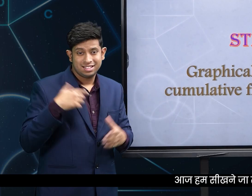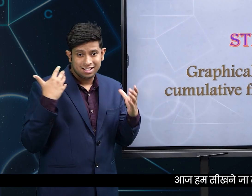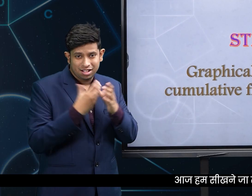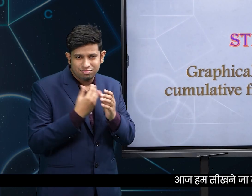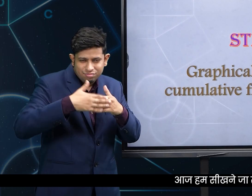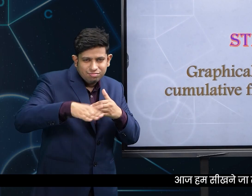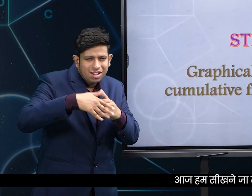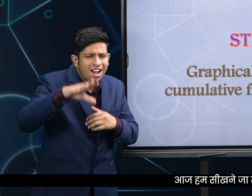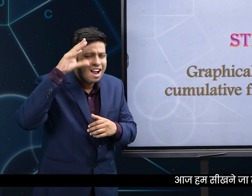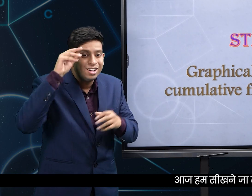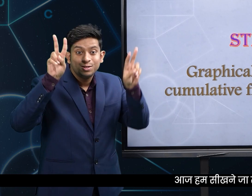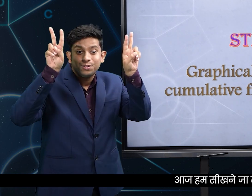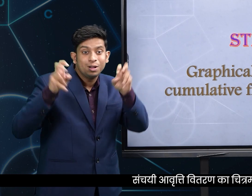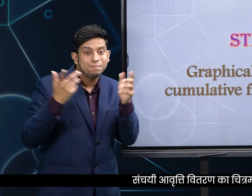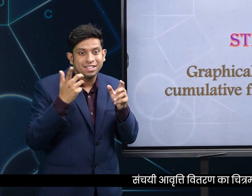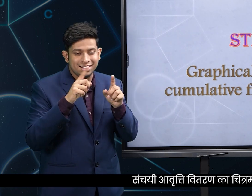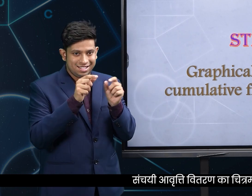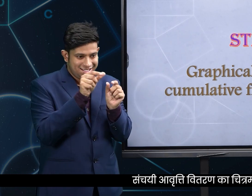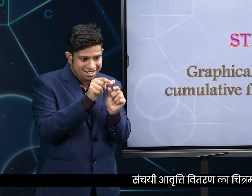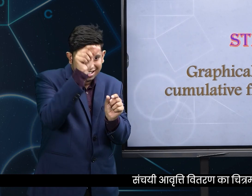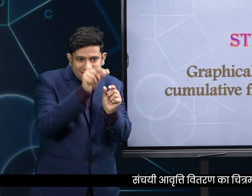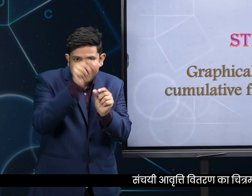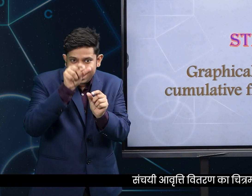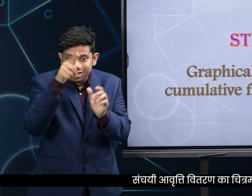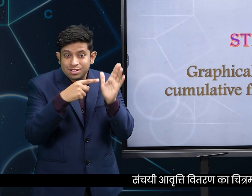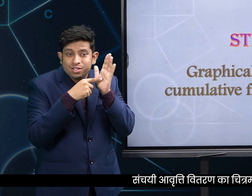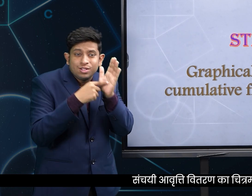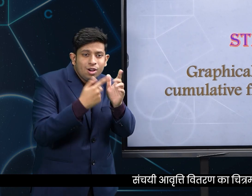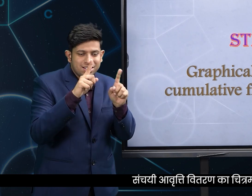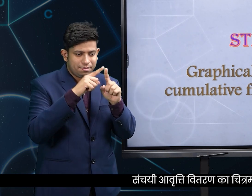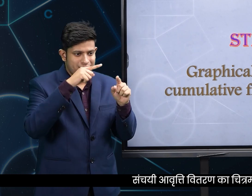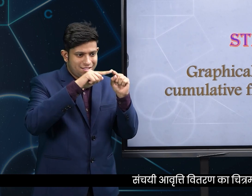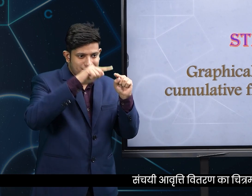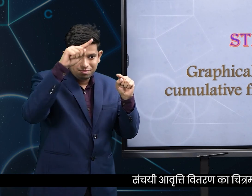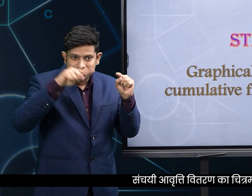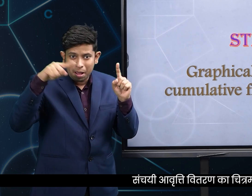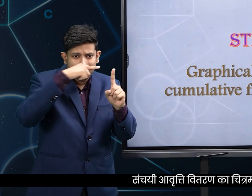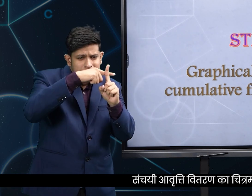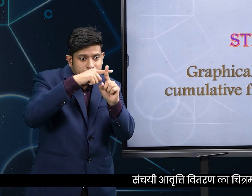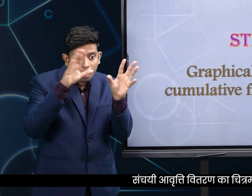आज हम सीखने जा रहे हैं संचयी आवृत्ति वितरण का चित्रमय प्रतिनिधित्व।